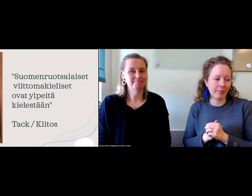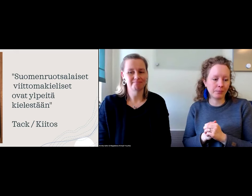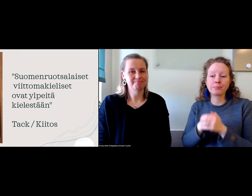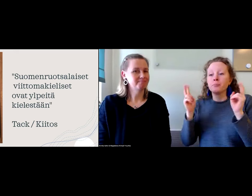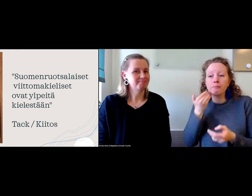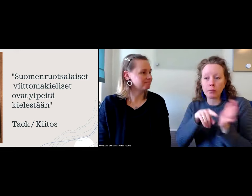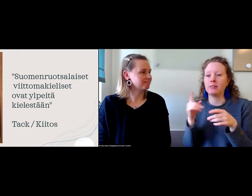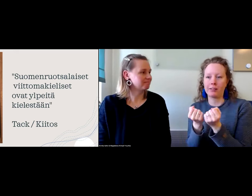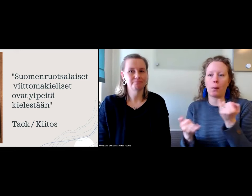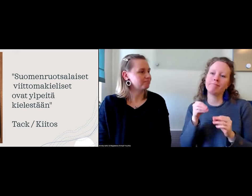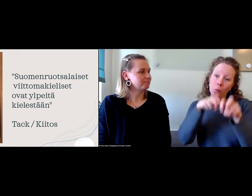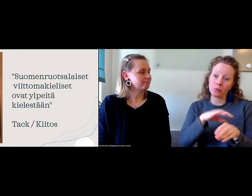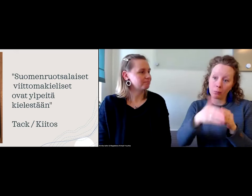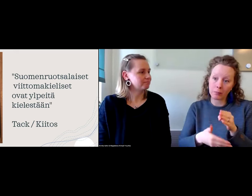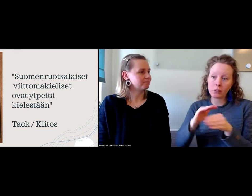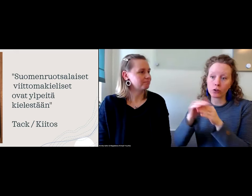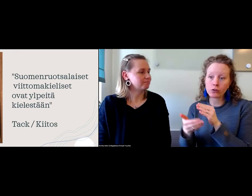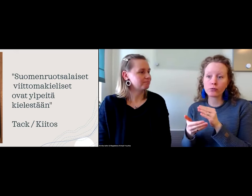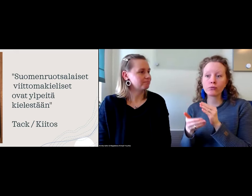että miten tätä työtä voidaan tehdä.